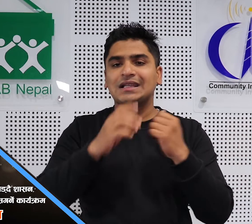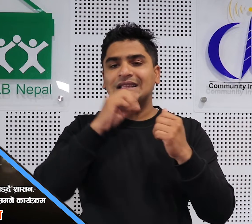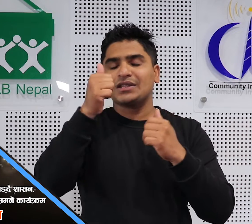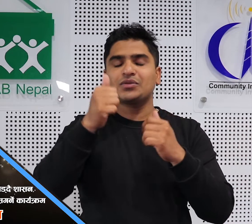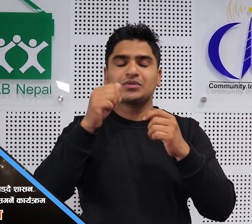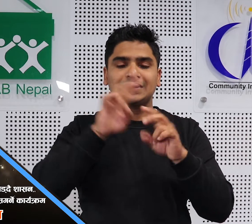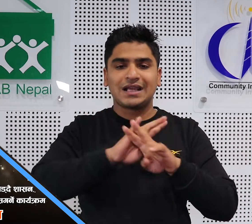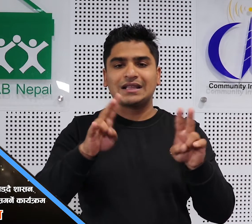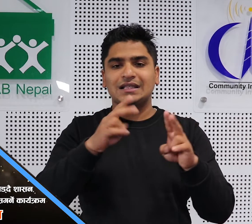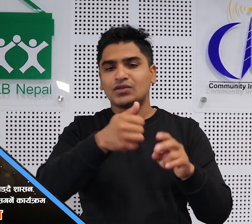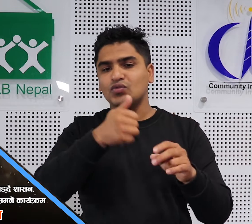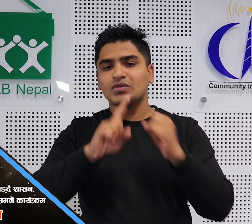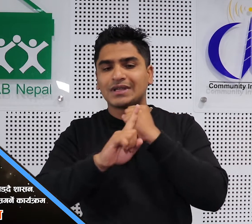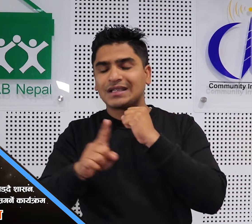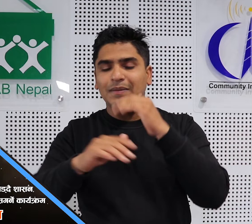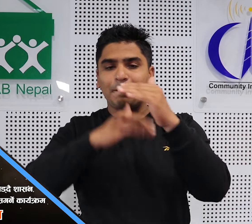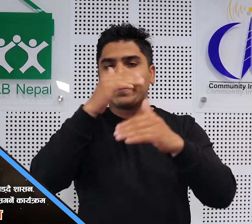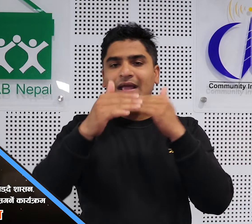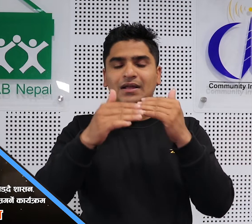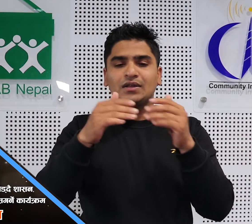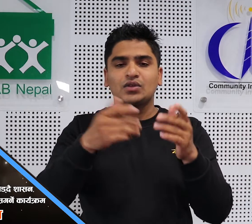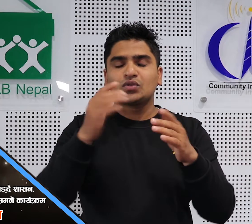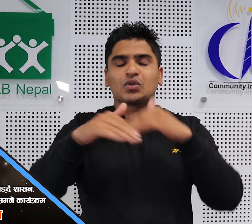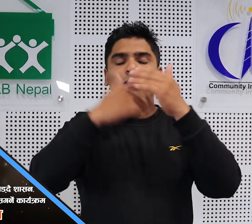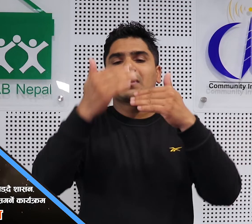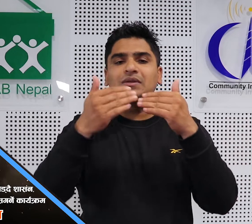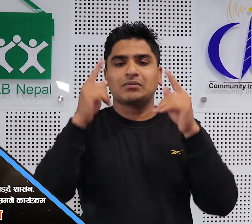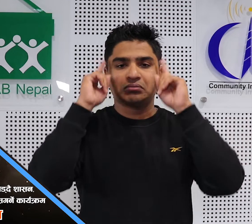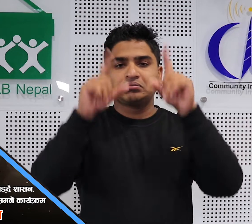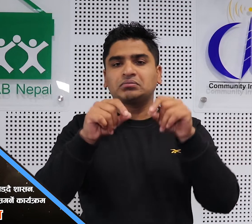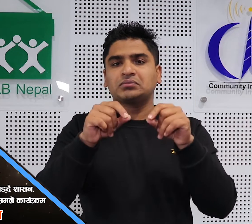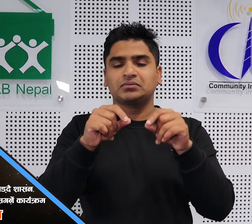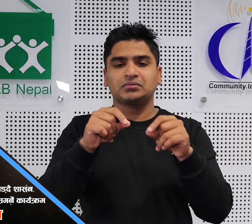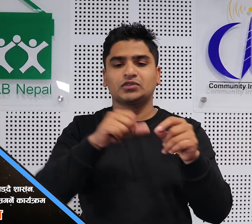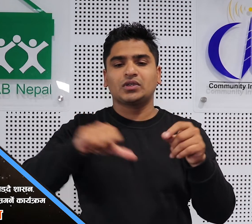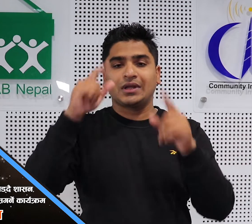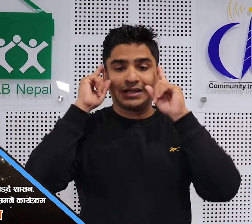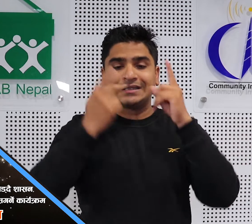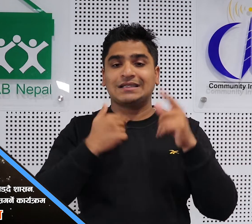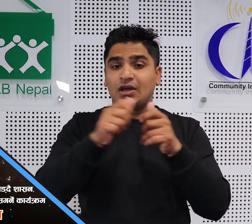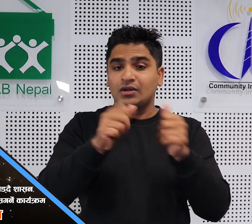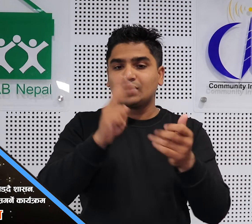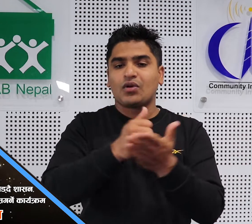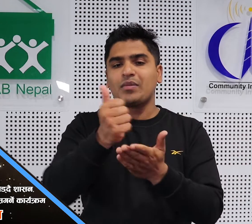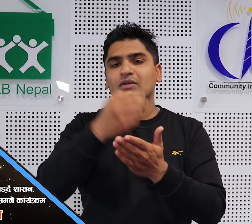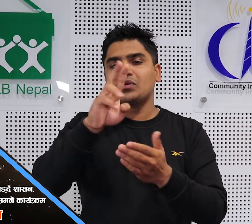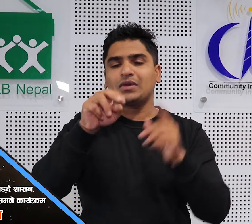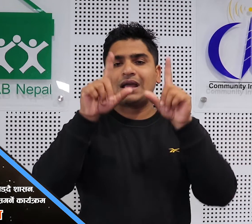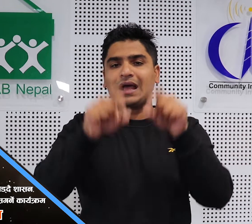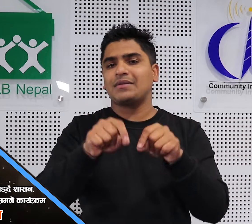सुशासन, विकास र समृद्धिको आकांक्षा पूरा हुने जनताको चाहना अनुरूप यसको अभ्यास हुनुपर्ने आवश्यकता